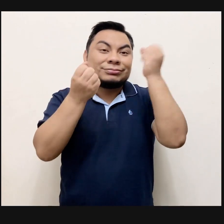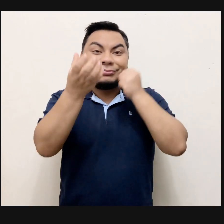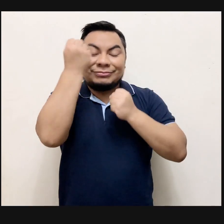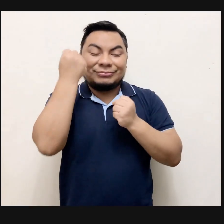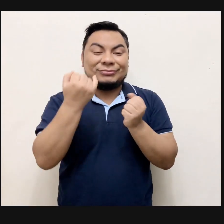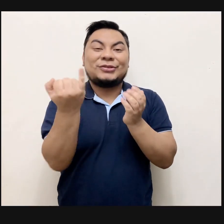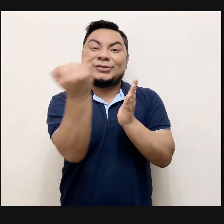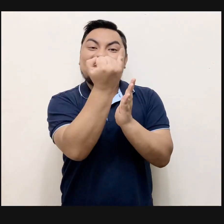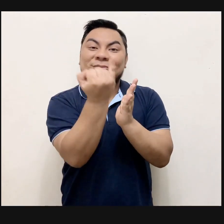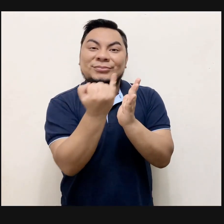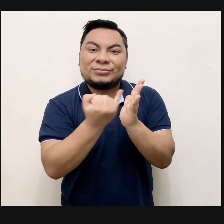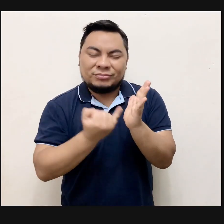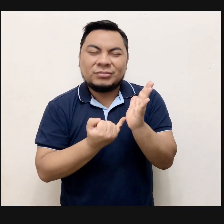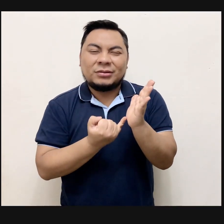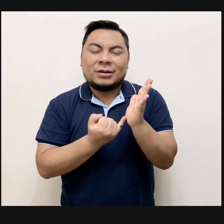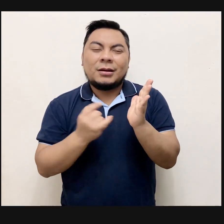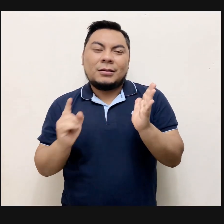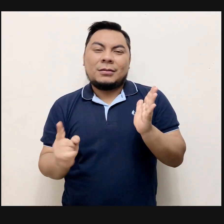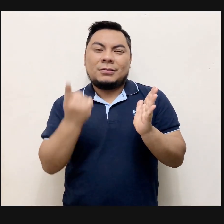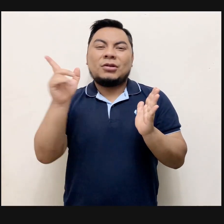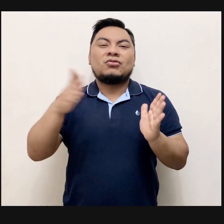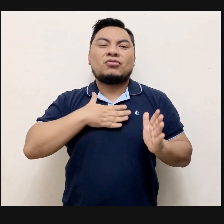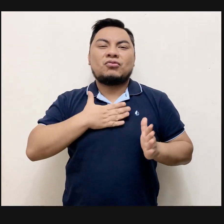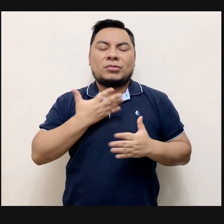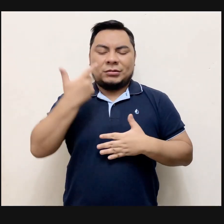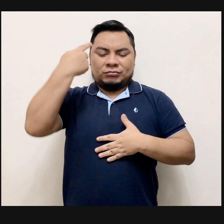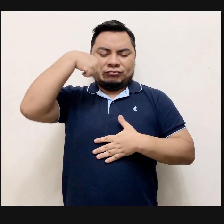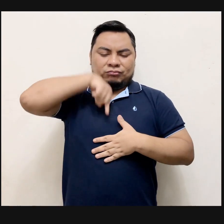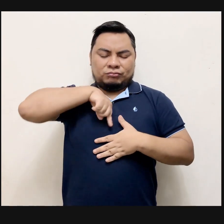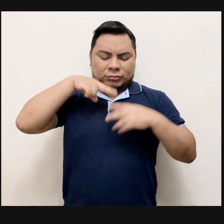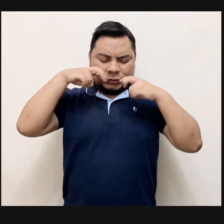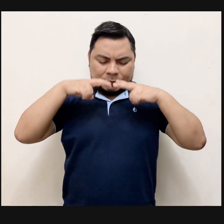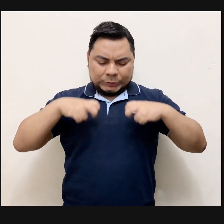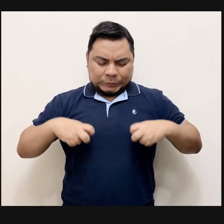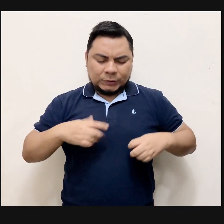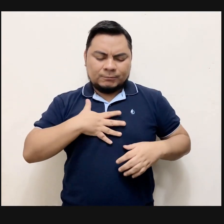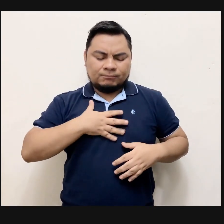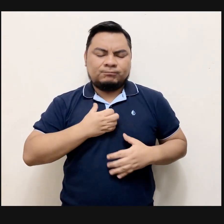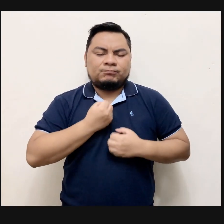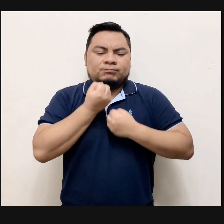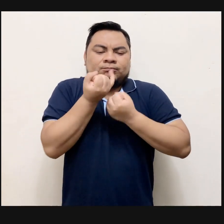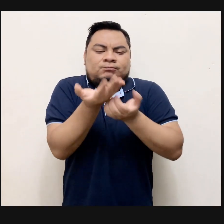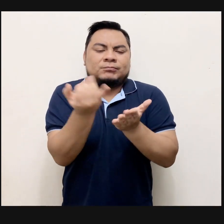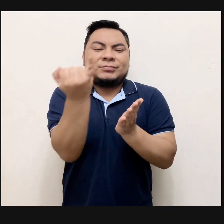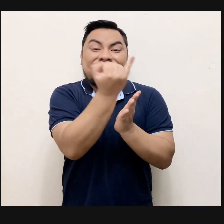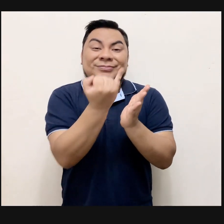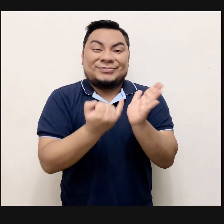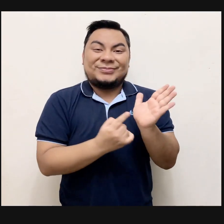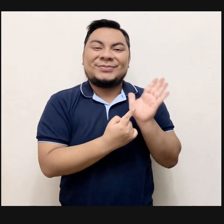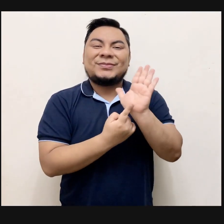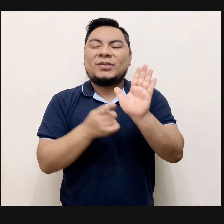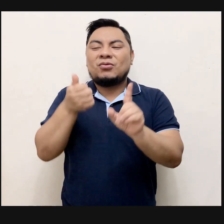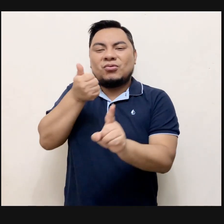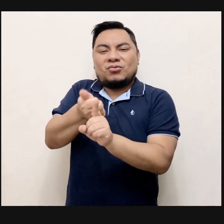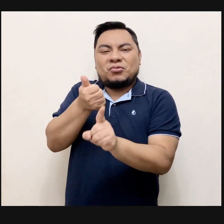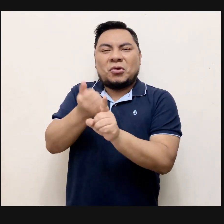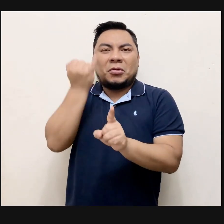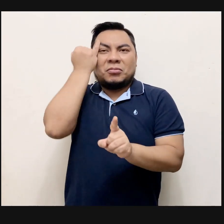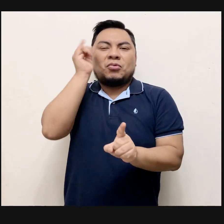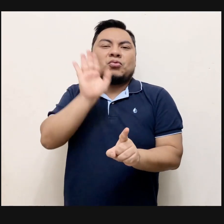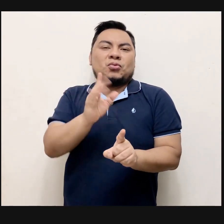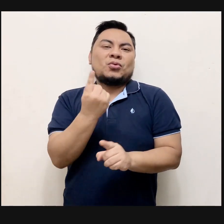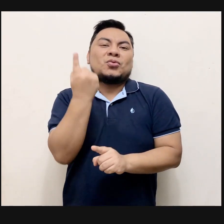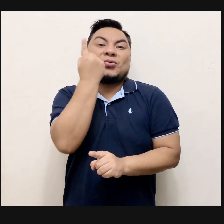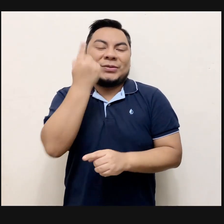al cubismo, pero principalmente a su voz interior, lo cual dio a su obra pictórica un estilo propio